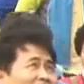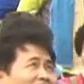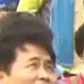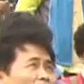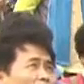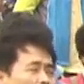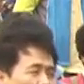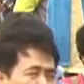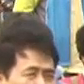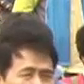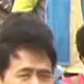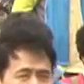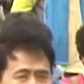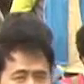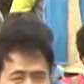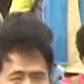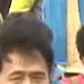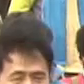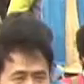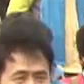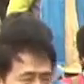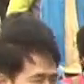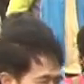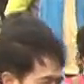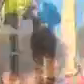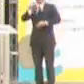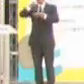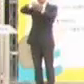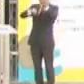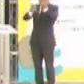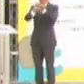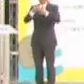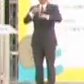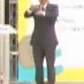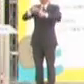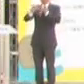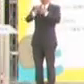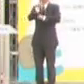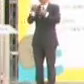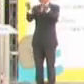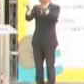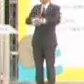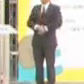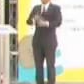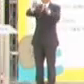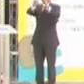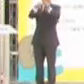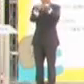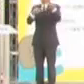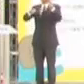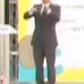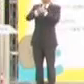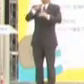이외에도 많은 내분께서 참석해 주셨지만 누락될 수 있으니 진행 중에 저희한테 연락을 주시고요. 그 다음에 또 시간 관계상